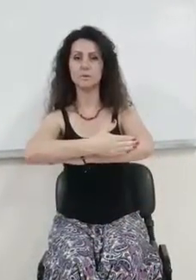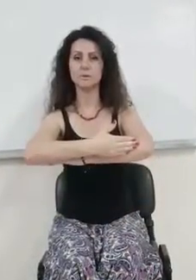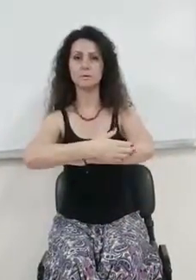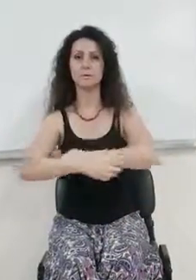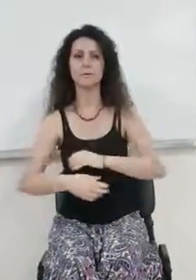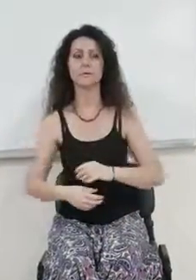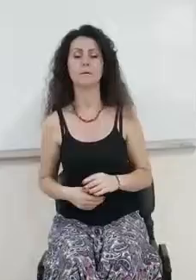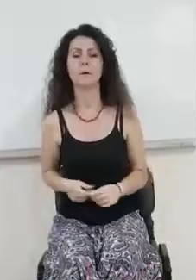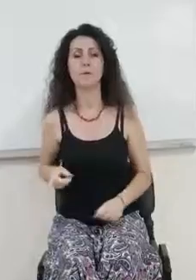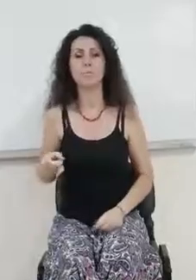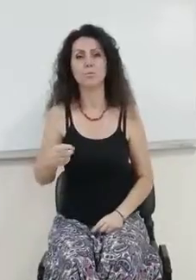Müfettiş,